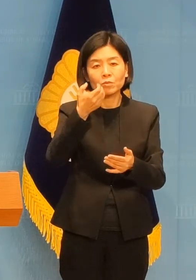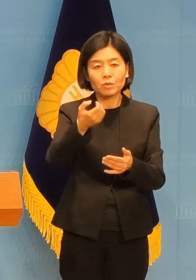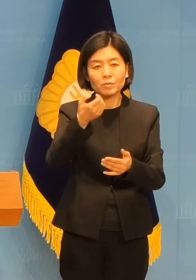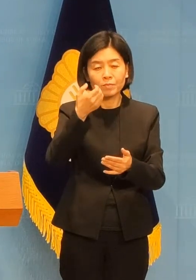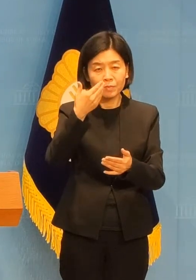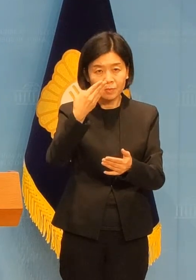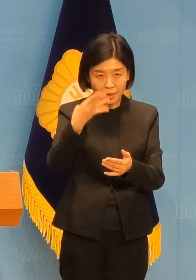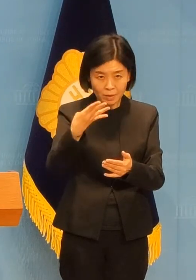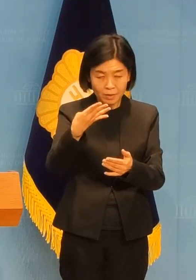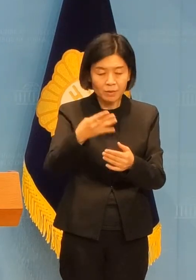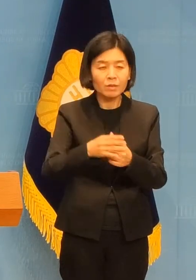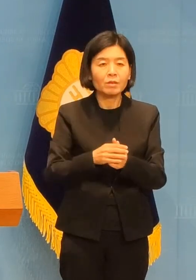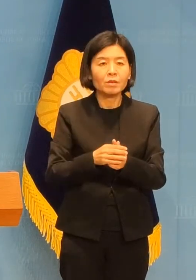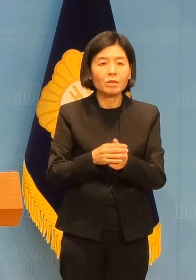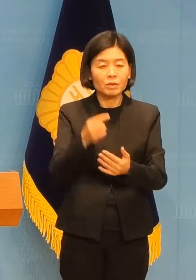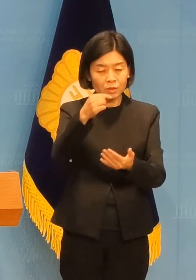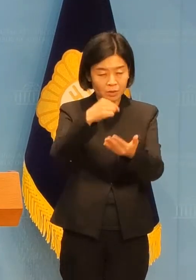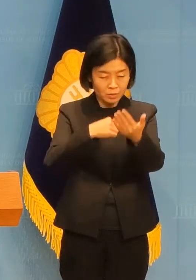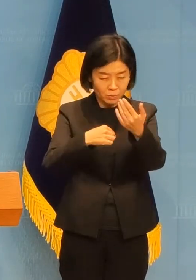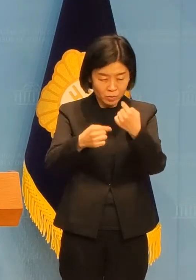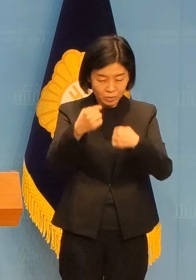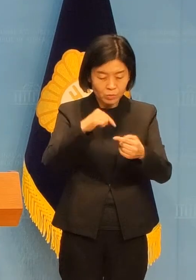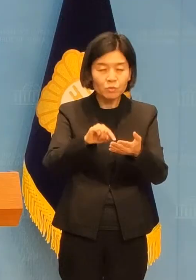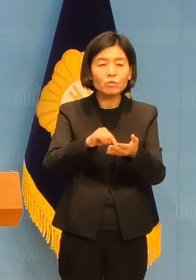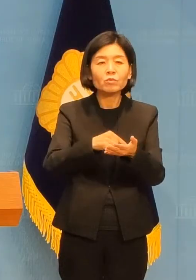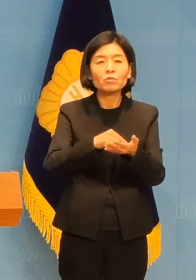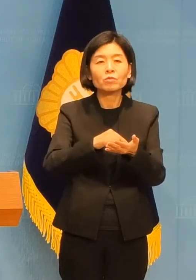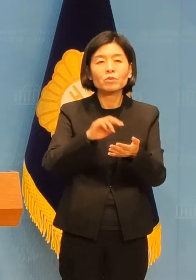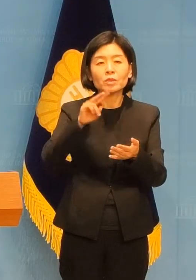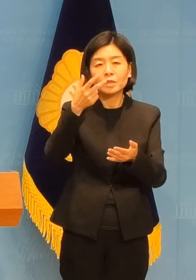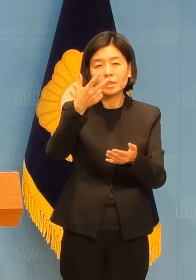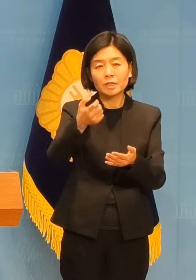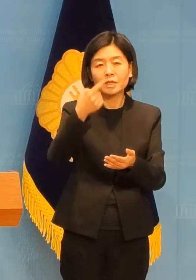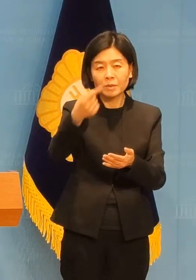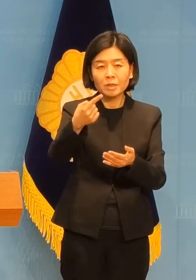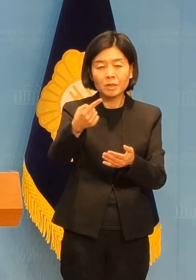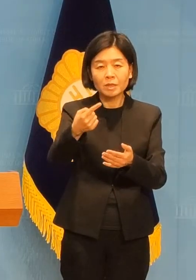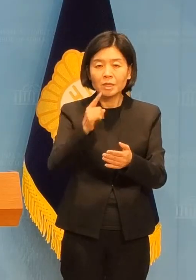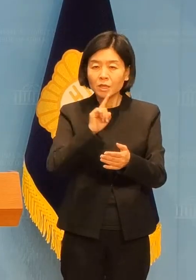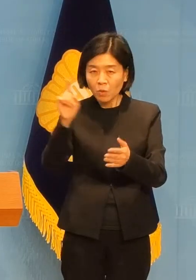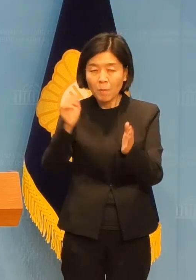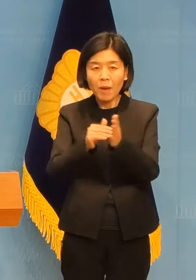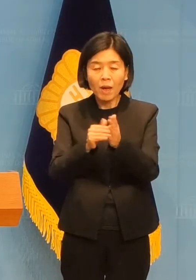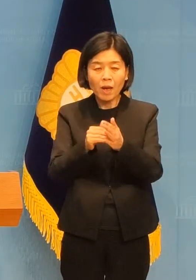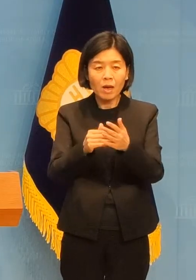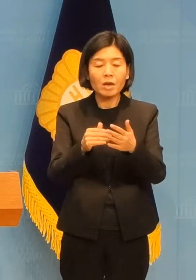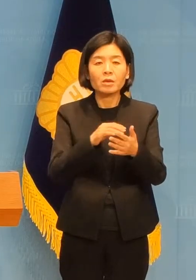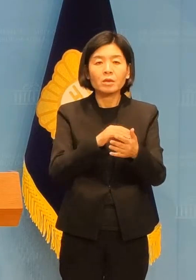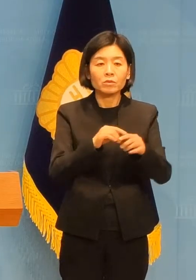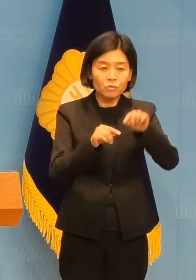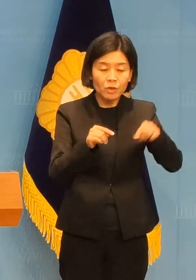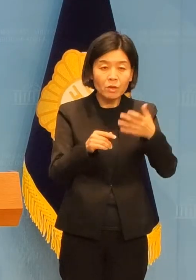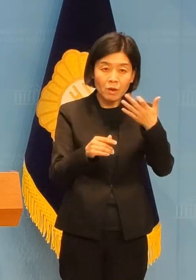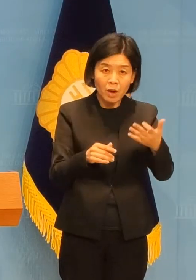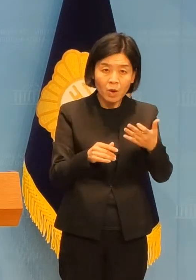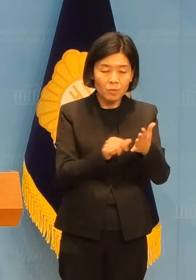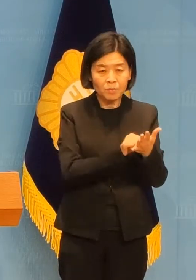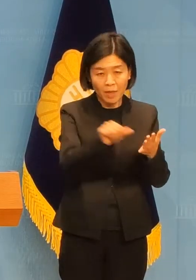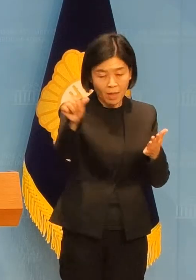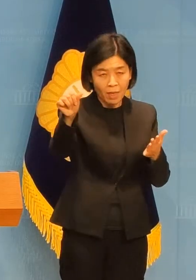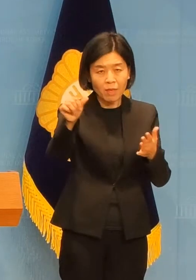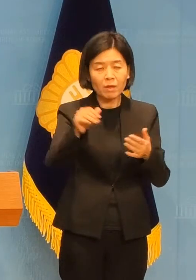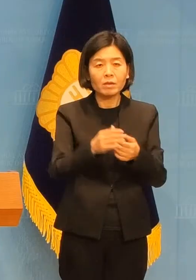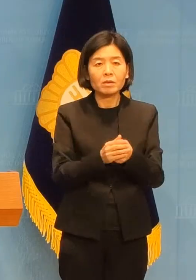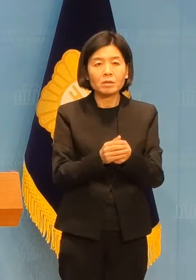294건이었습니다. 이들 제보 중에 77건을 플랫폼 신고 처리했으며 19건은 삭제 혹은